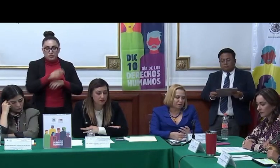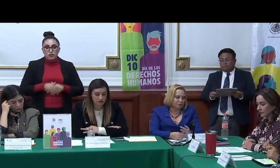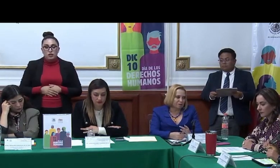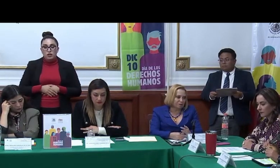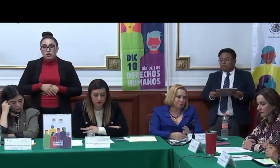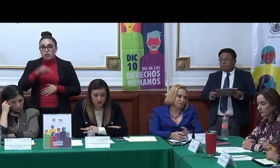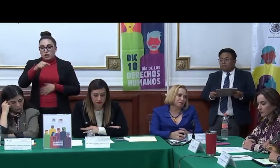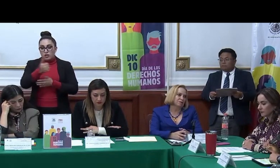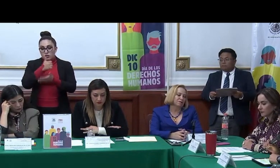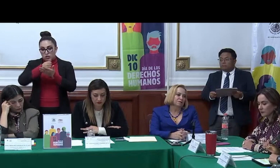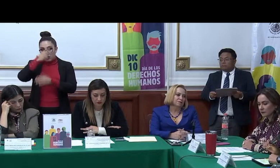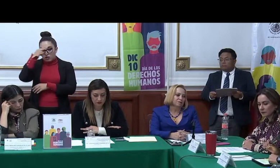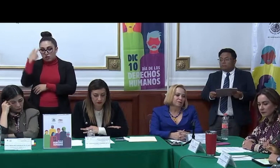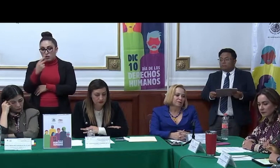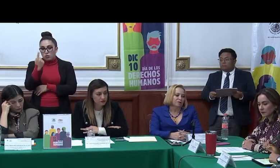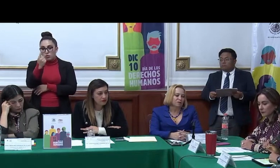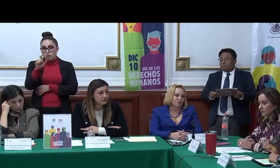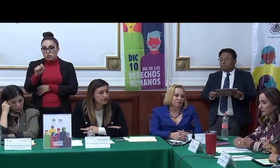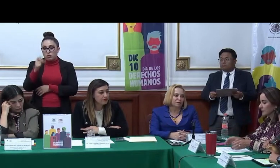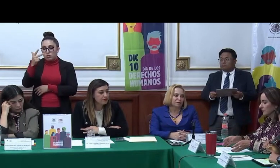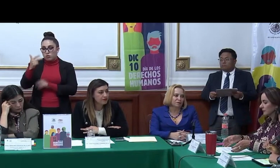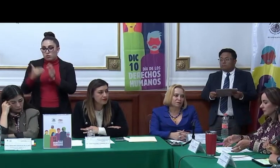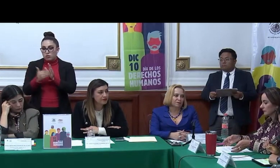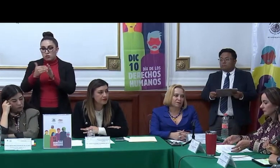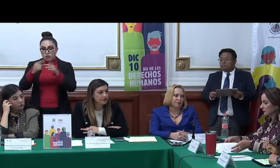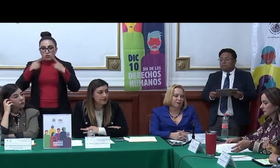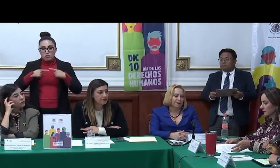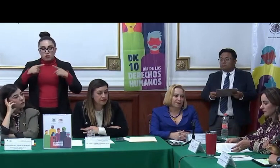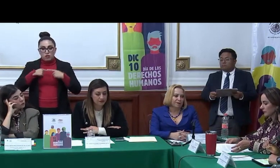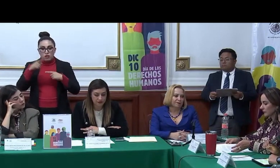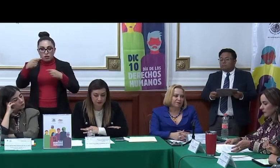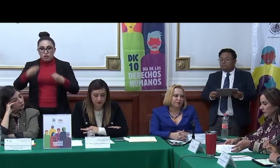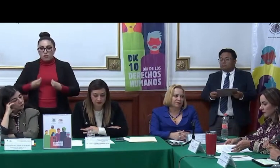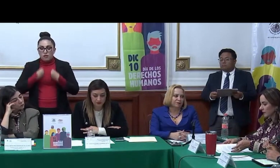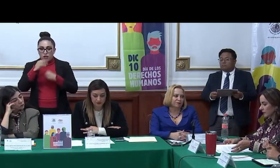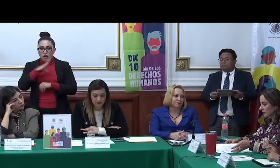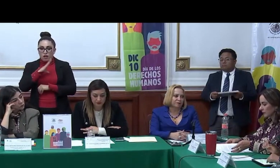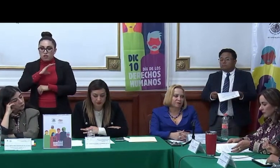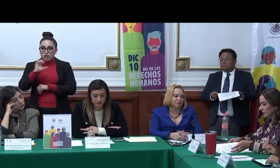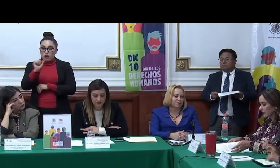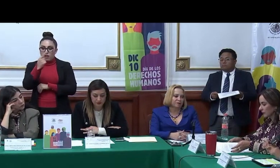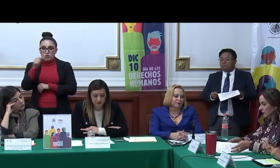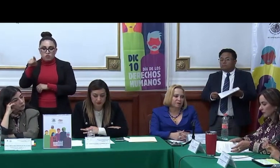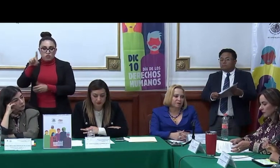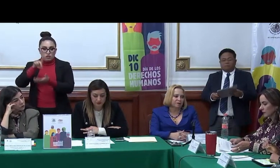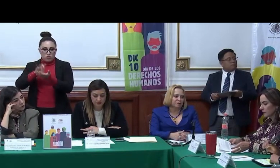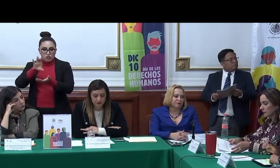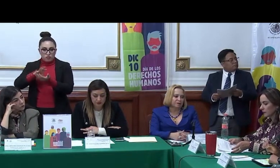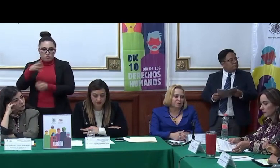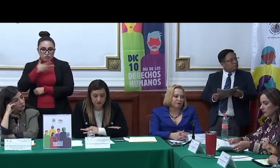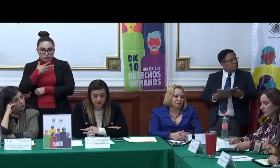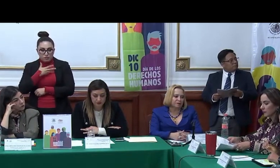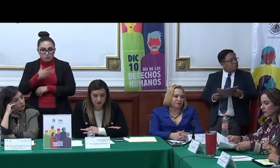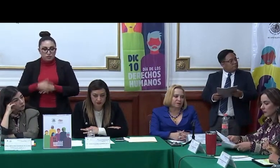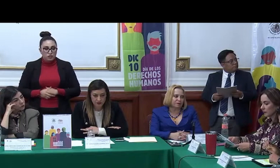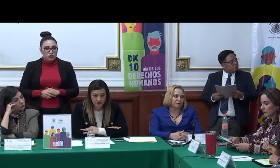cerca de 1.8 millones de personas viven con alguna discapacidad